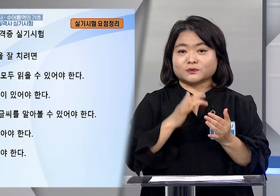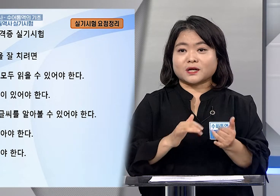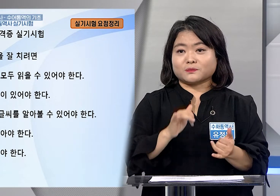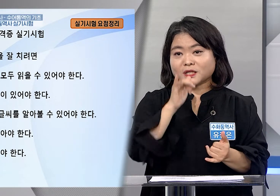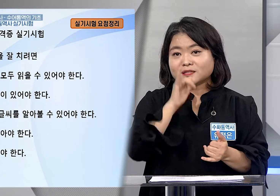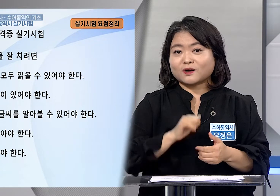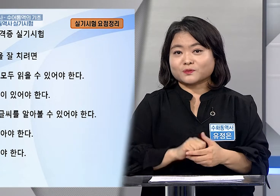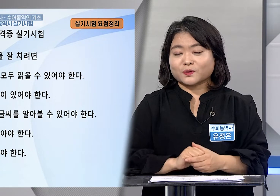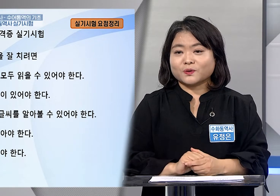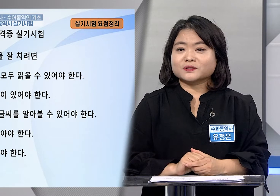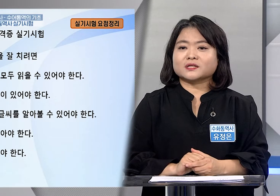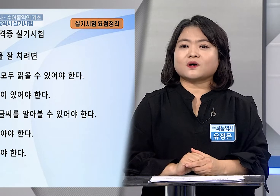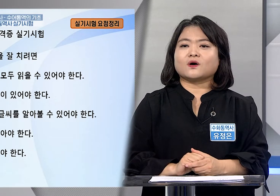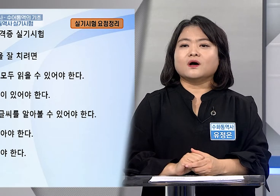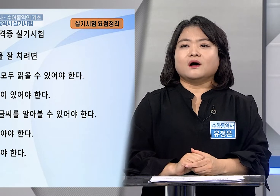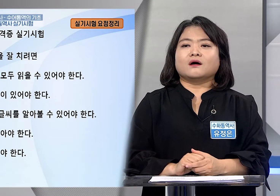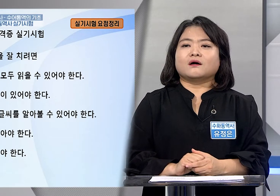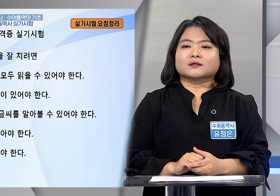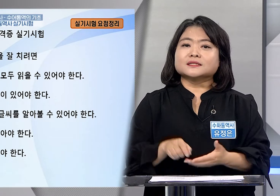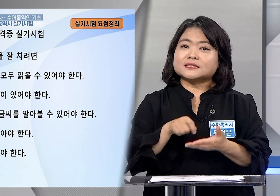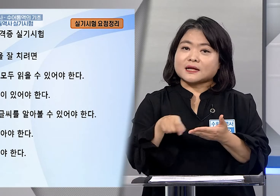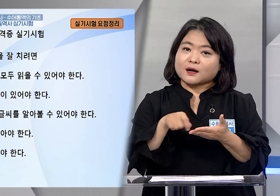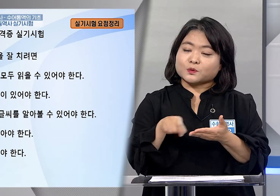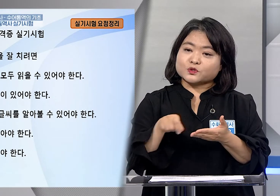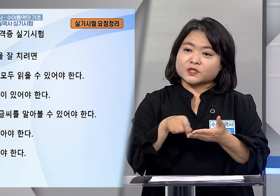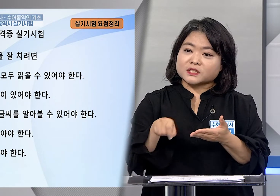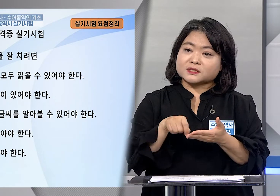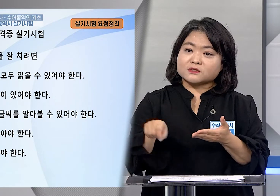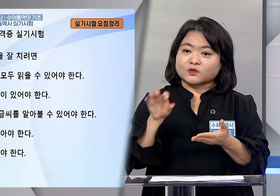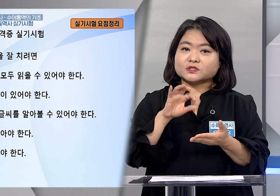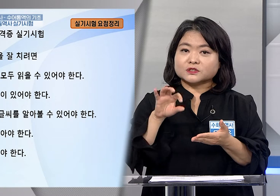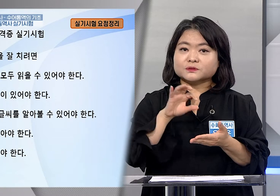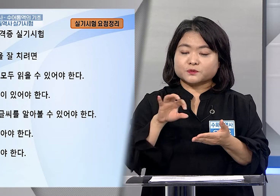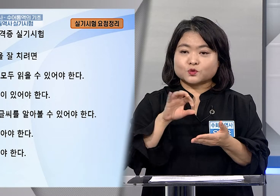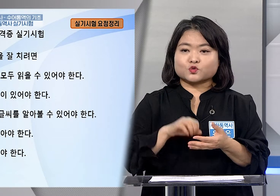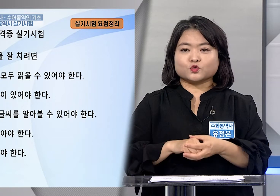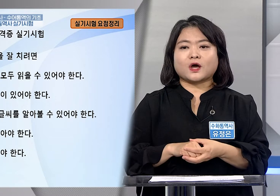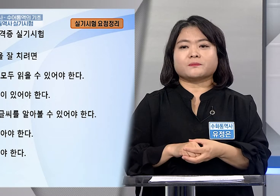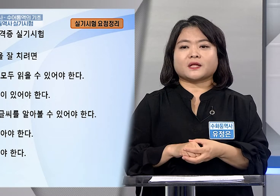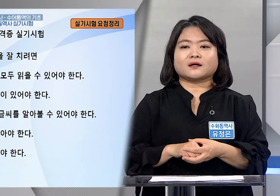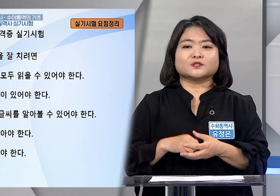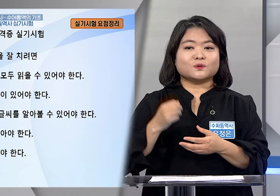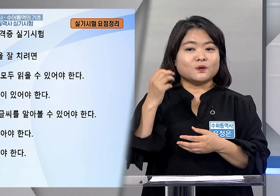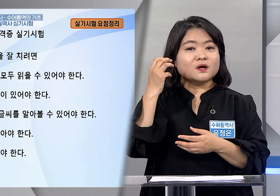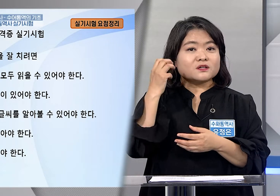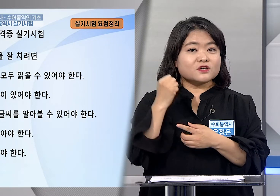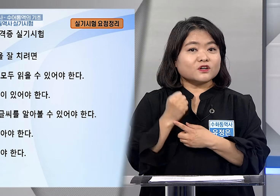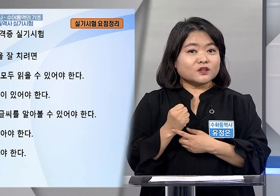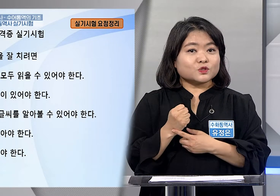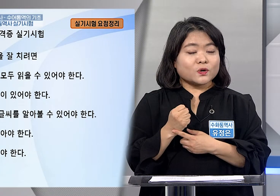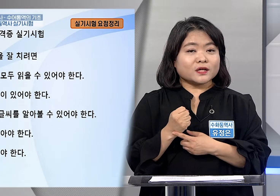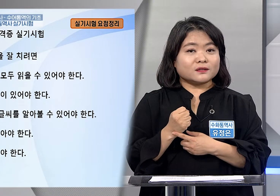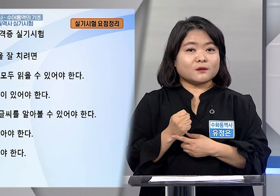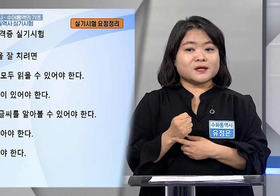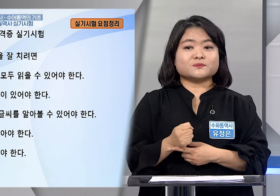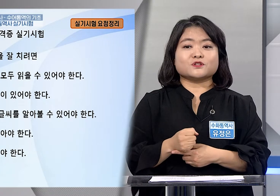사람이 있더라고요. 그래서 글씨를 알아볼 수 있게 쓰는 연습도 중요합니다. 그리고 기억력이 좋아야 된다고